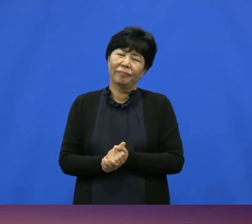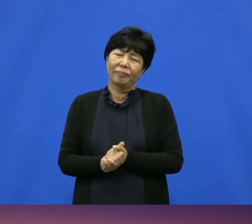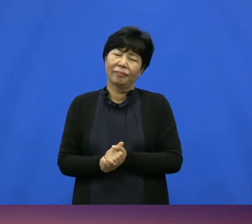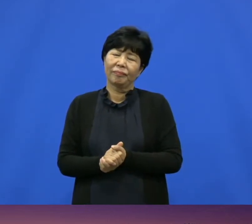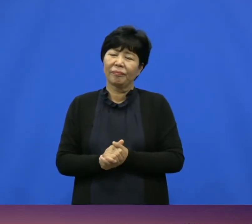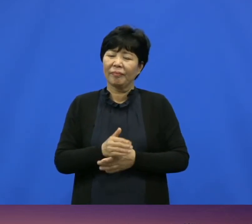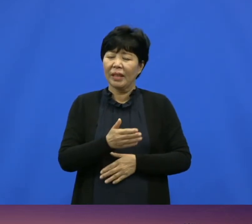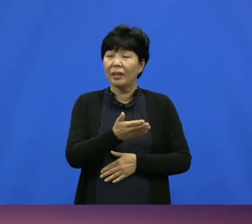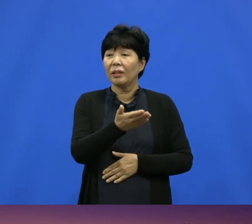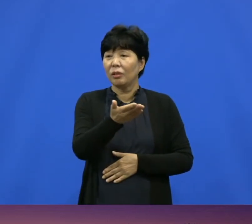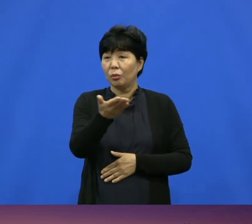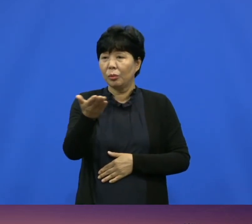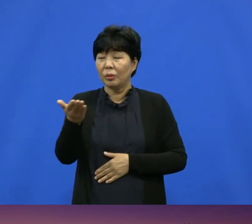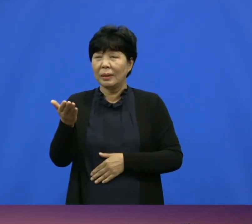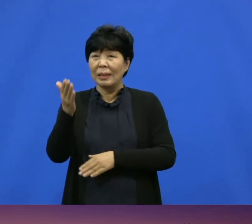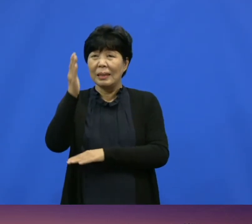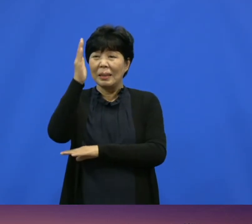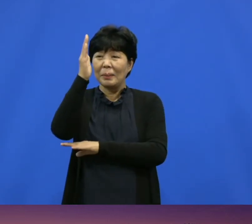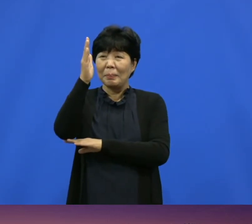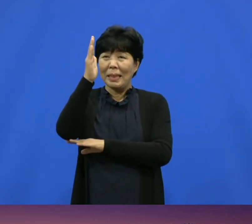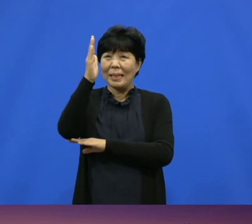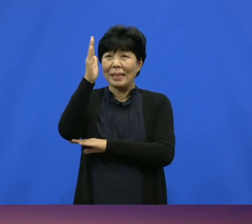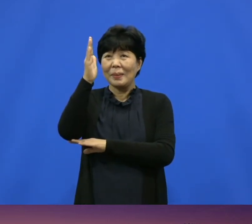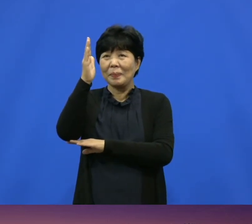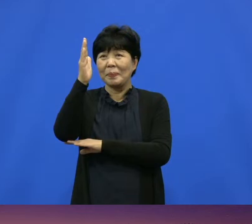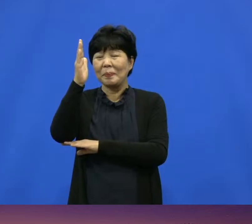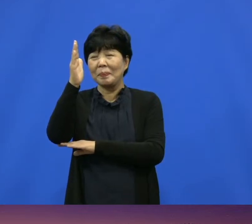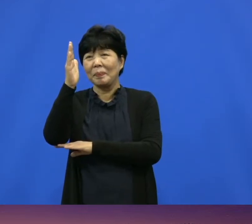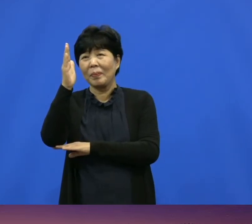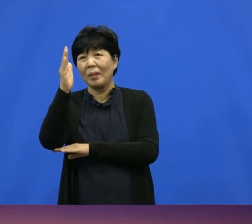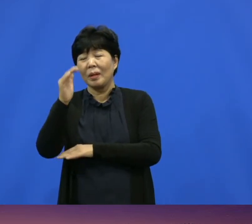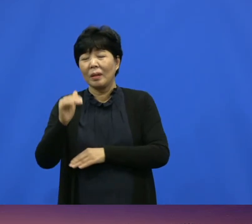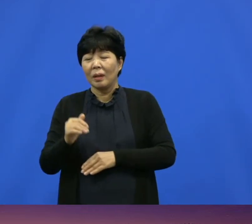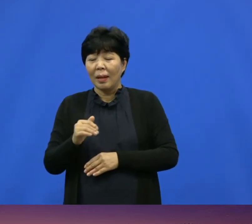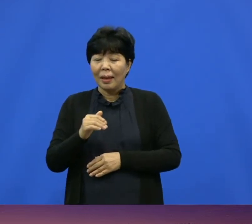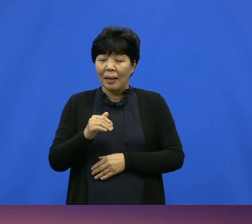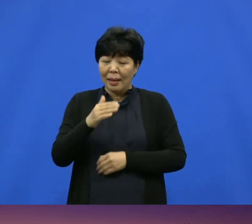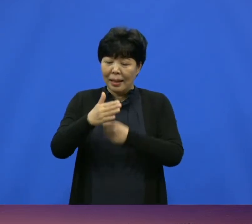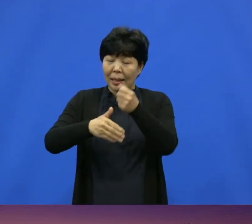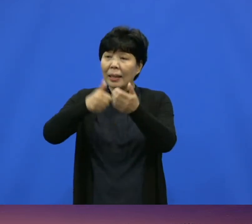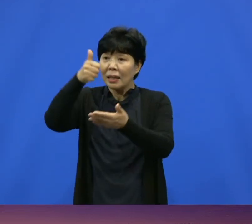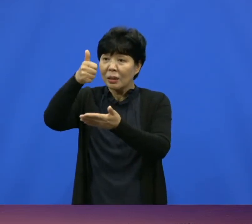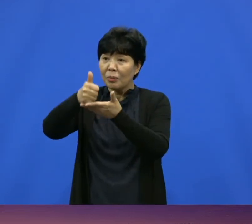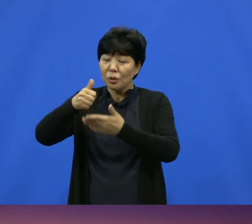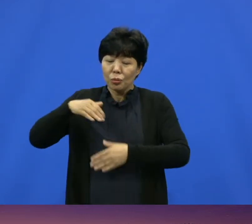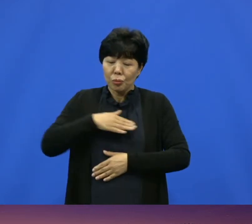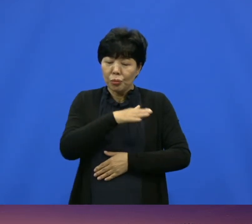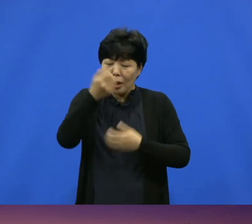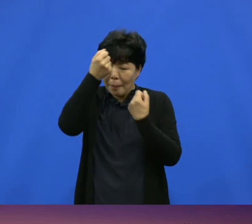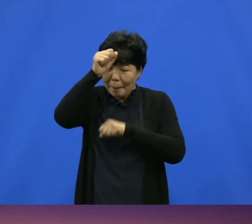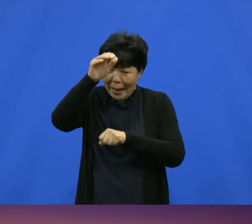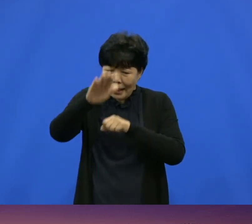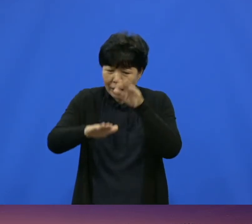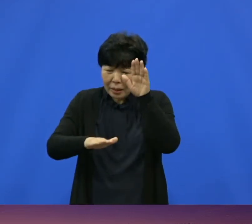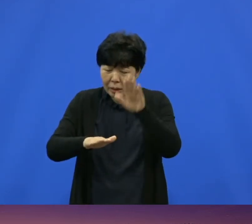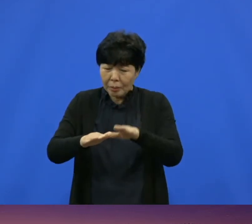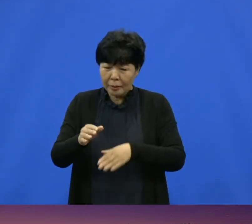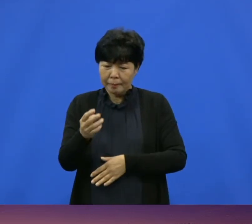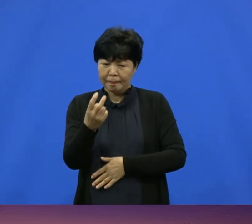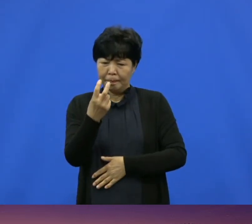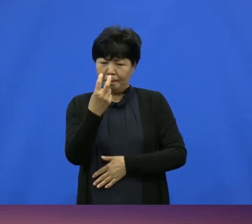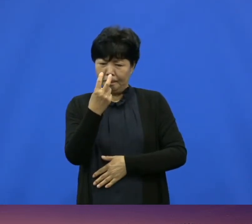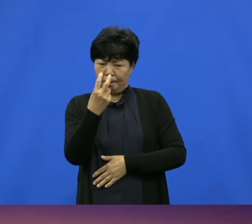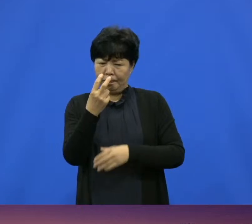여러분 오늘 이 말씀이 너무 중요해요. 하나님 우리의 걸음걸음을 지켜보고 계세요. 여러분 우리의 인생은